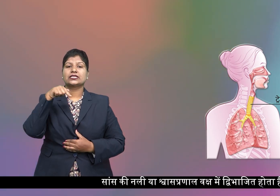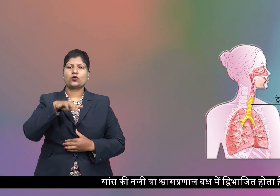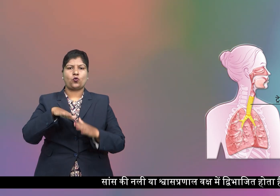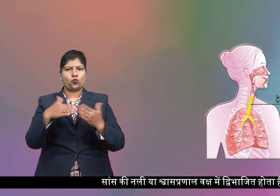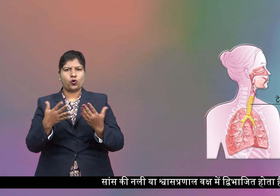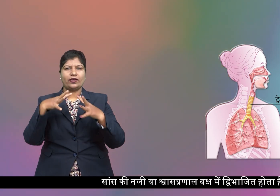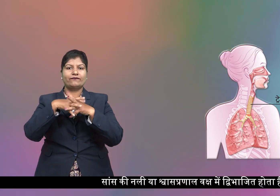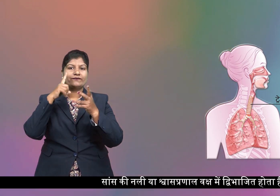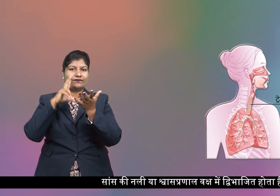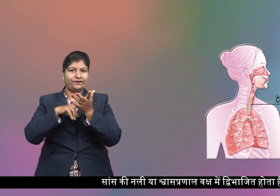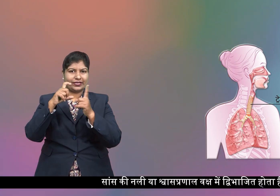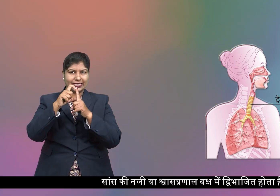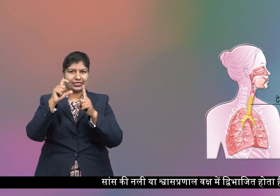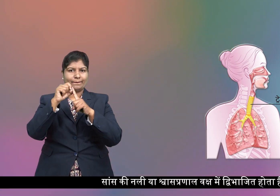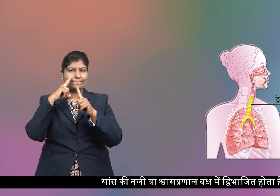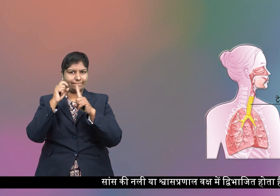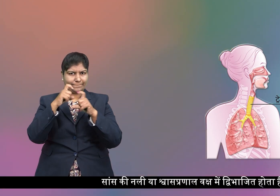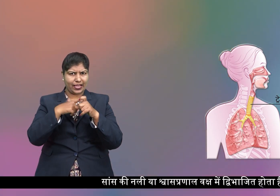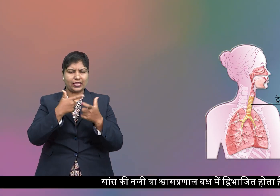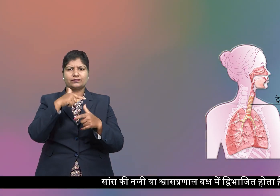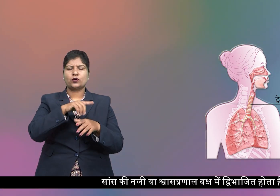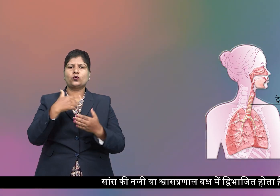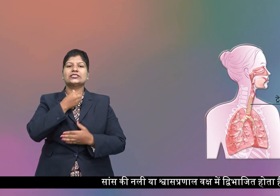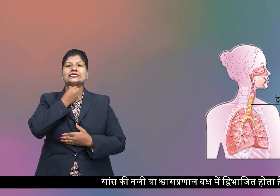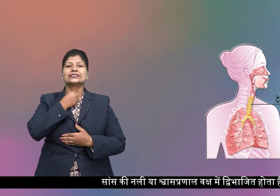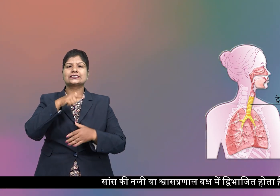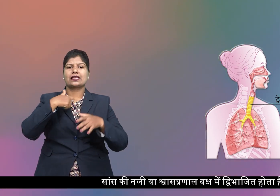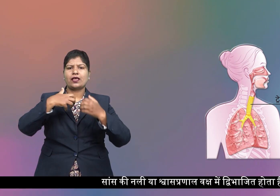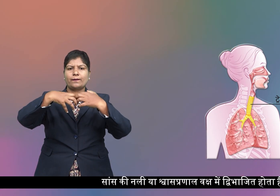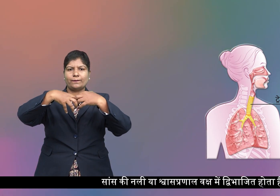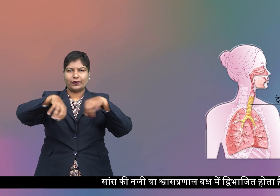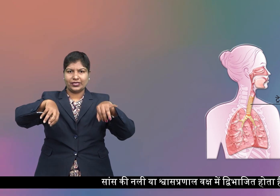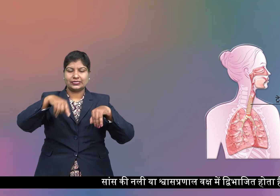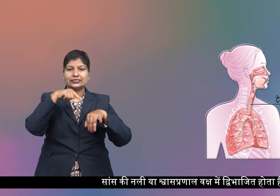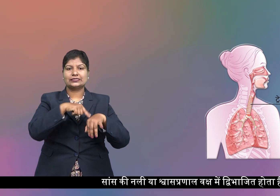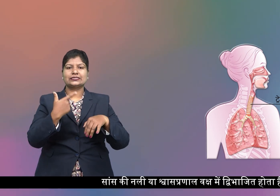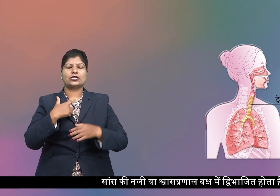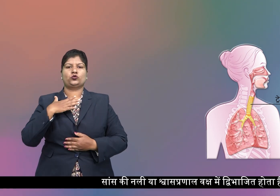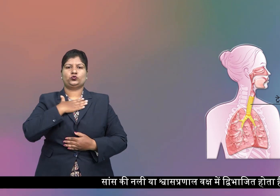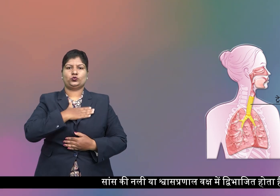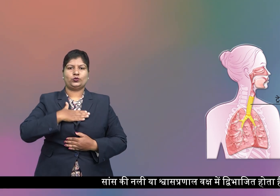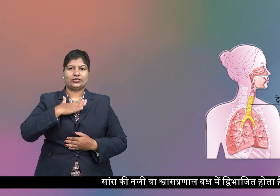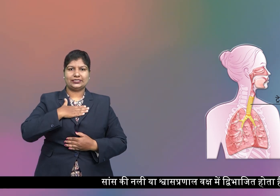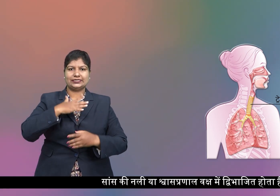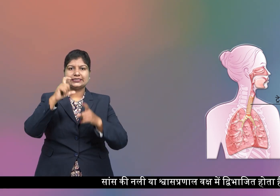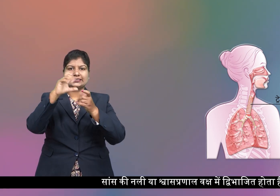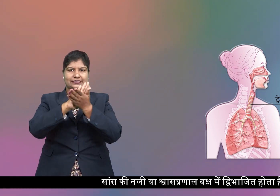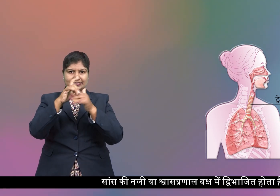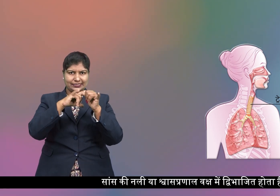सांस की नली या श्वास प्रणाली वक्ष में विभाजित होता